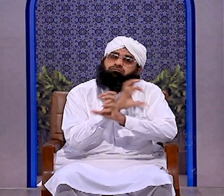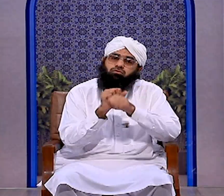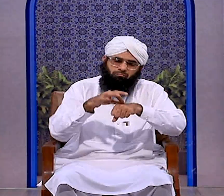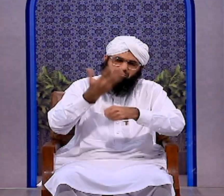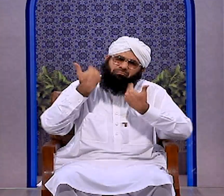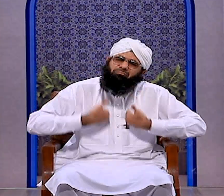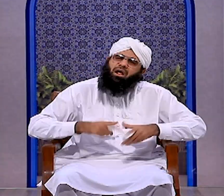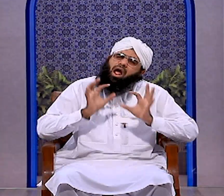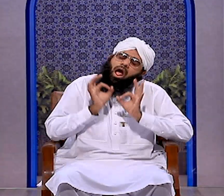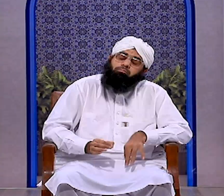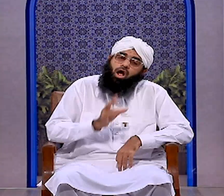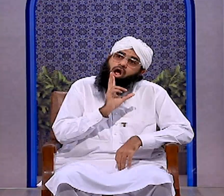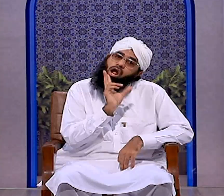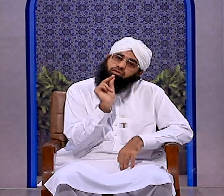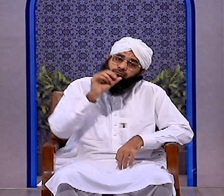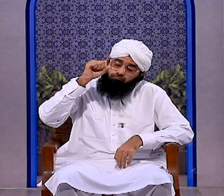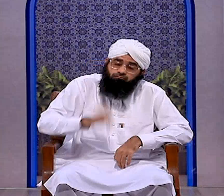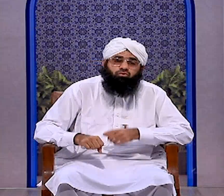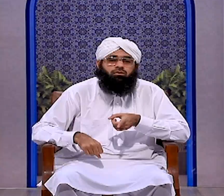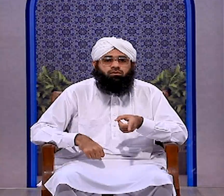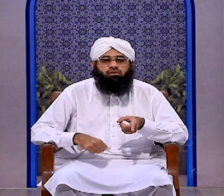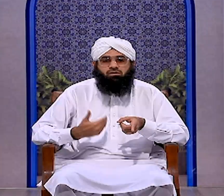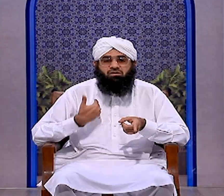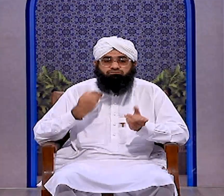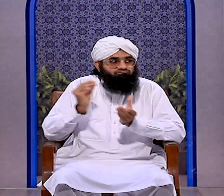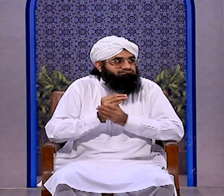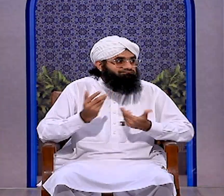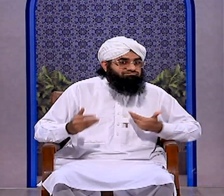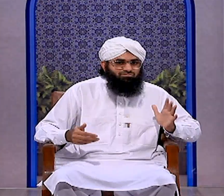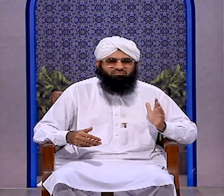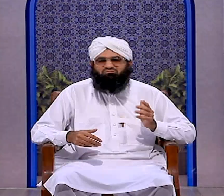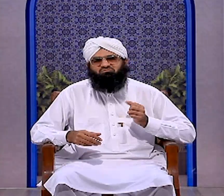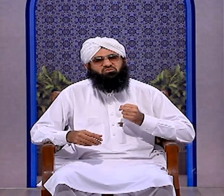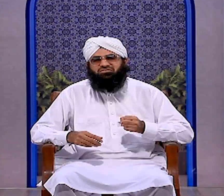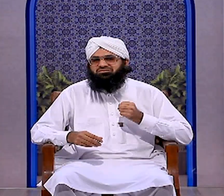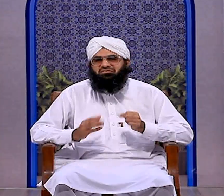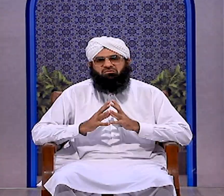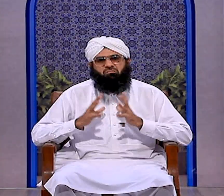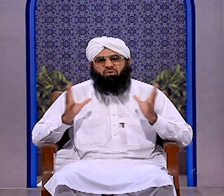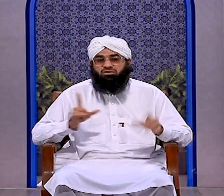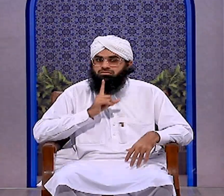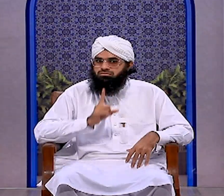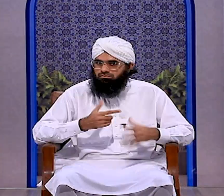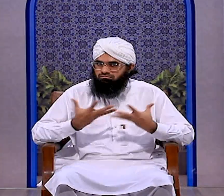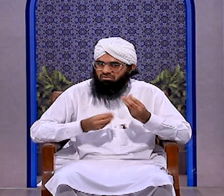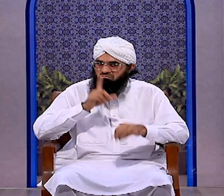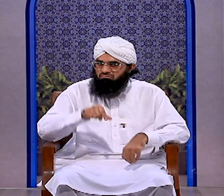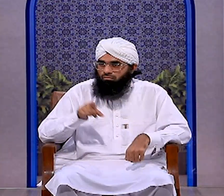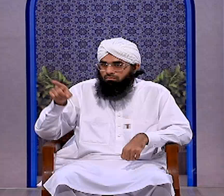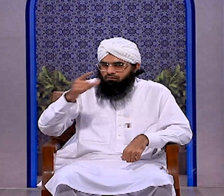ہماری کھال ہمارے ہی خلاف گواہی دے رہی ہوگی۔ اس صورت میں نجات پا جانا انتہائی دشوار ہوگا۔ یقیناً